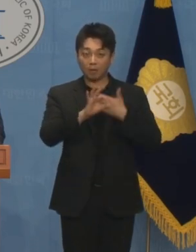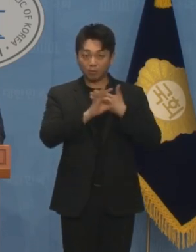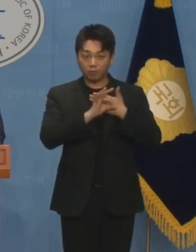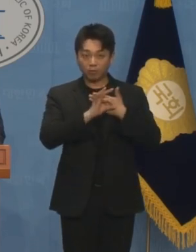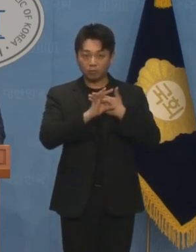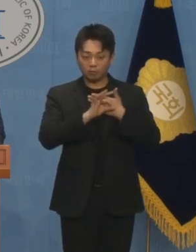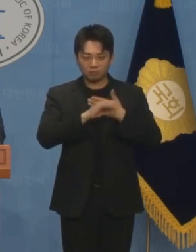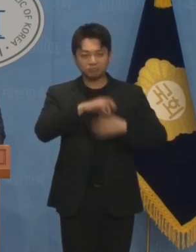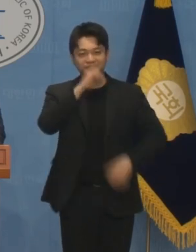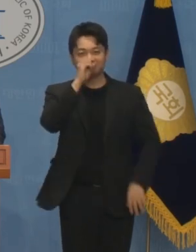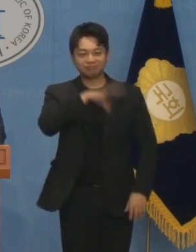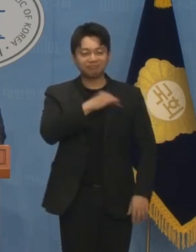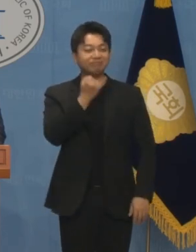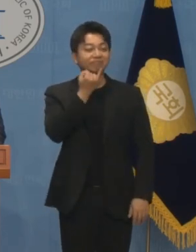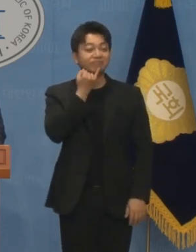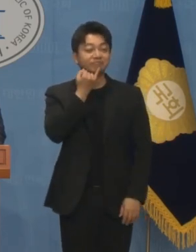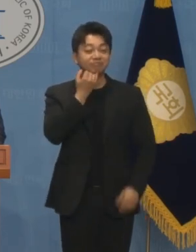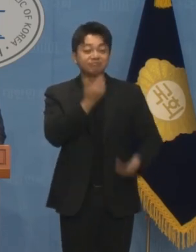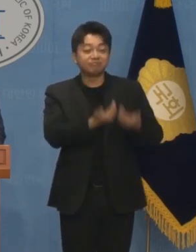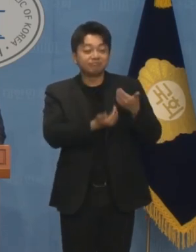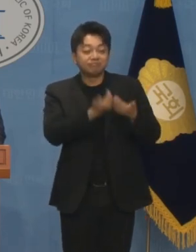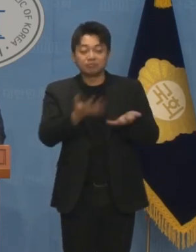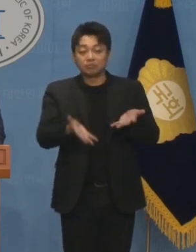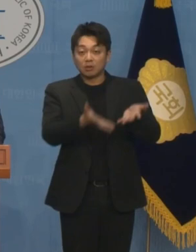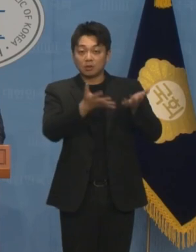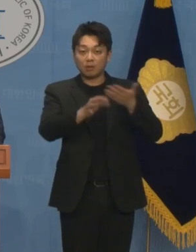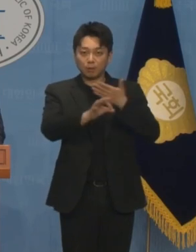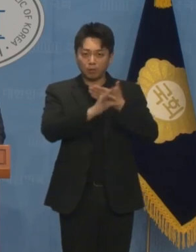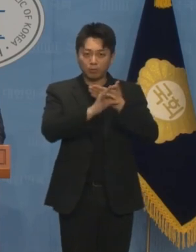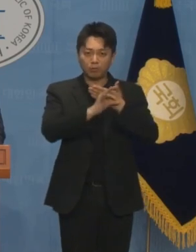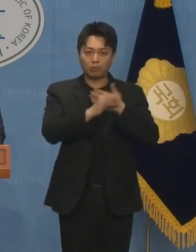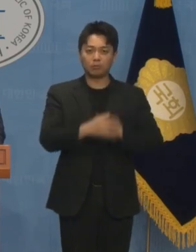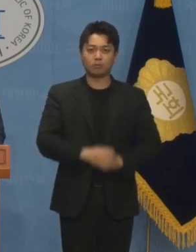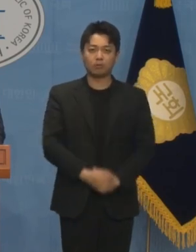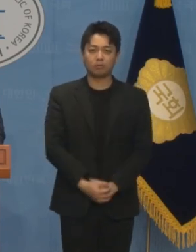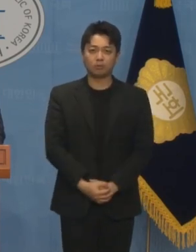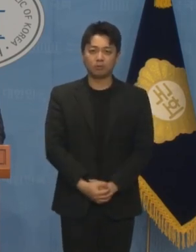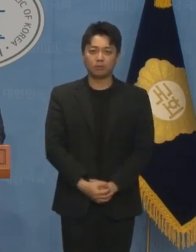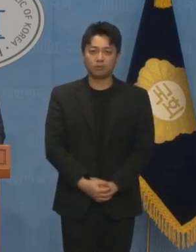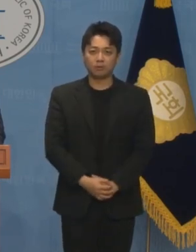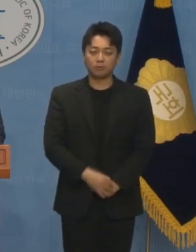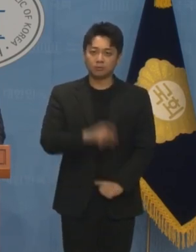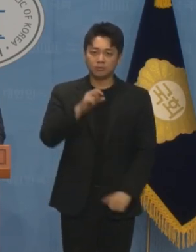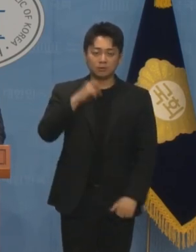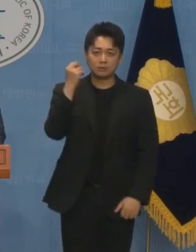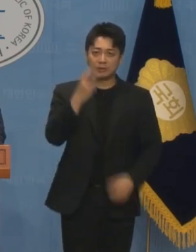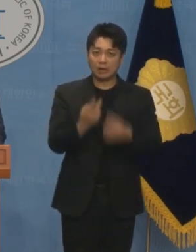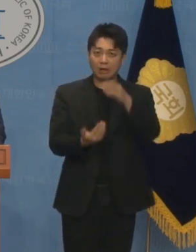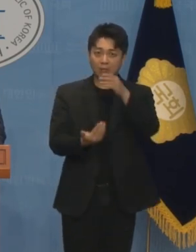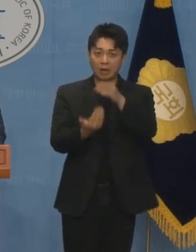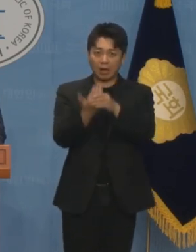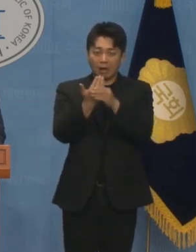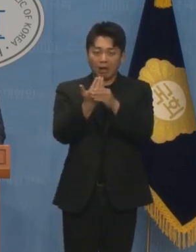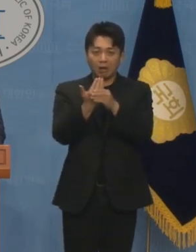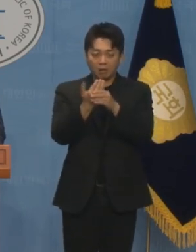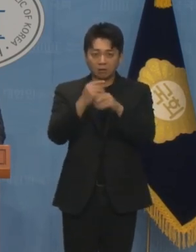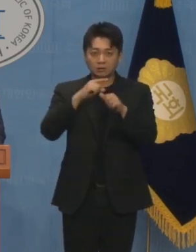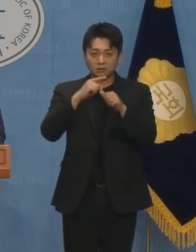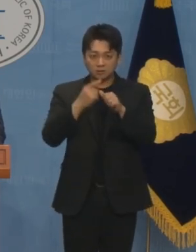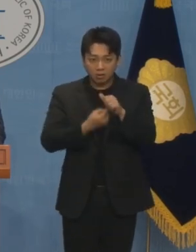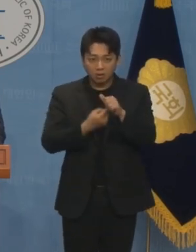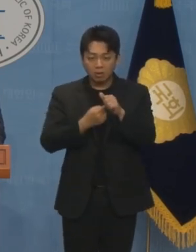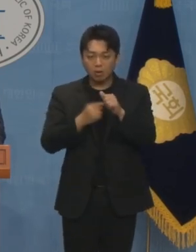없는 대책으로 남북 갈등을 조장한다면 제2의 총풍 사건을 일으켜 위기를 모면하려